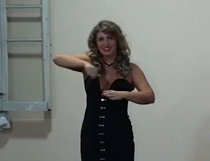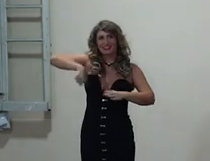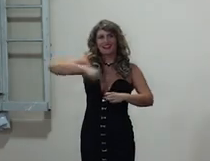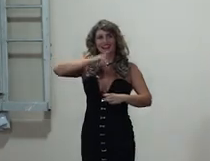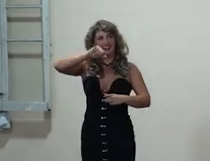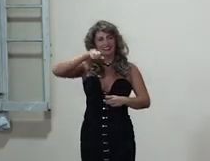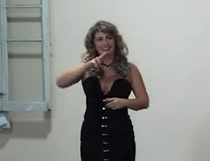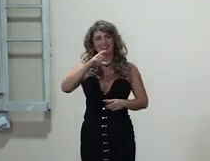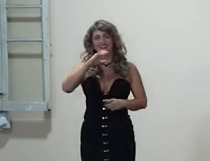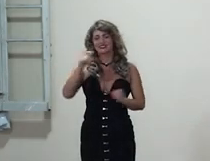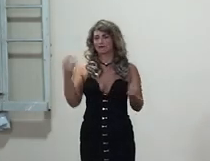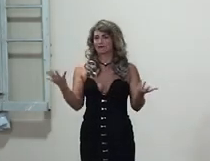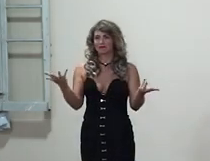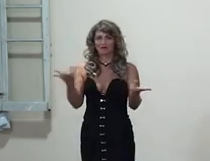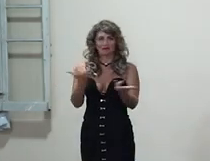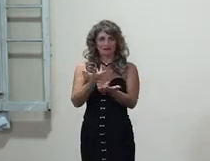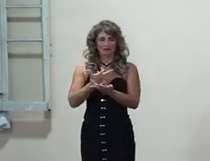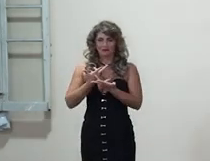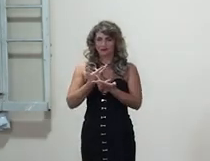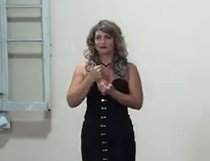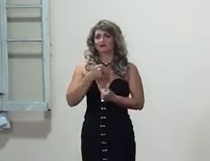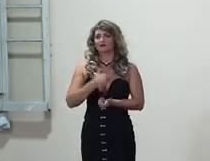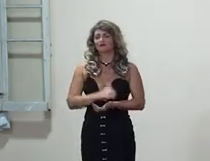É espetacular.